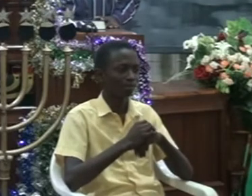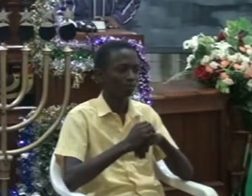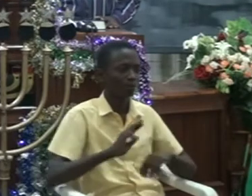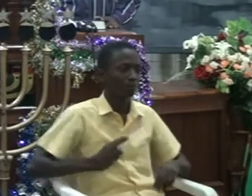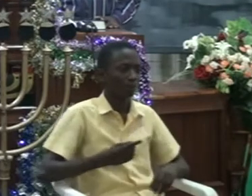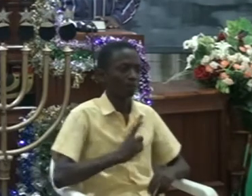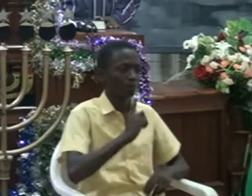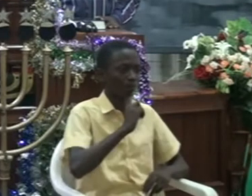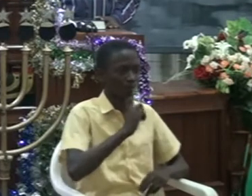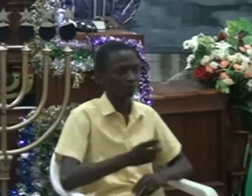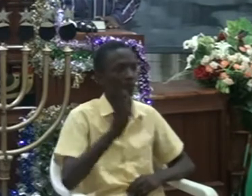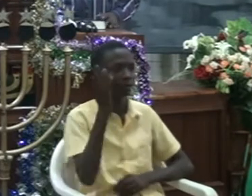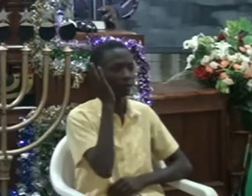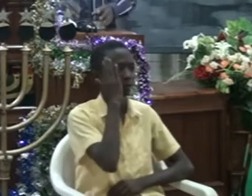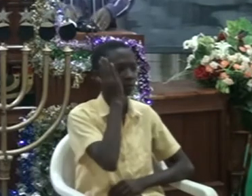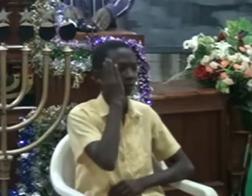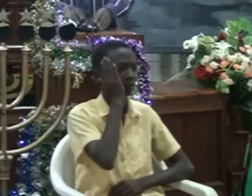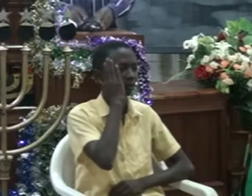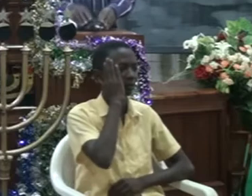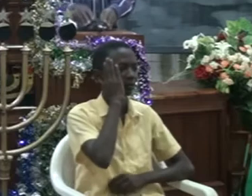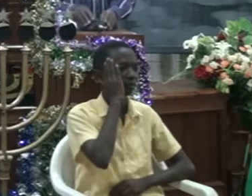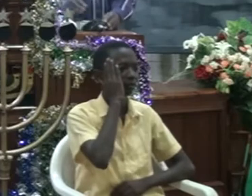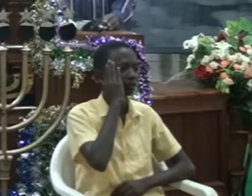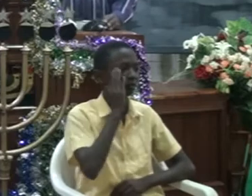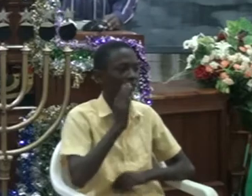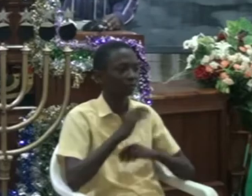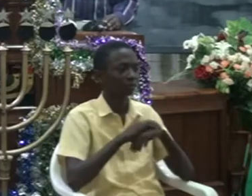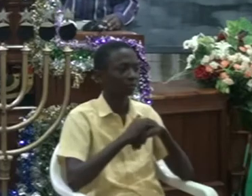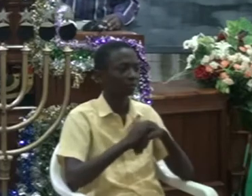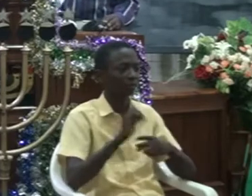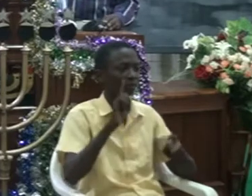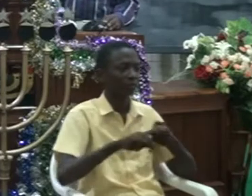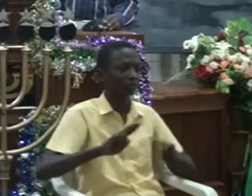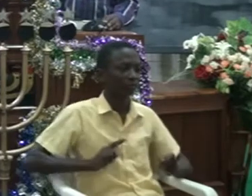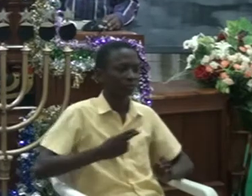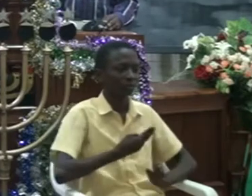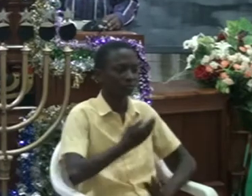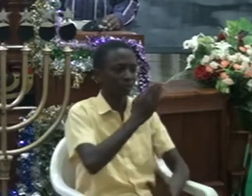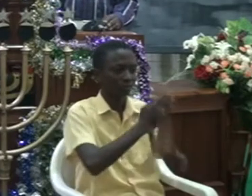Nous sommes reconnaissants à notre Dieu